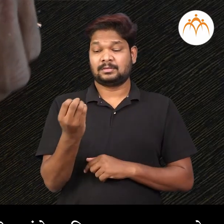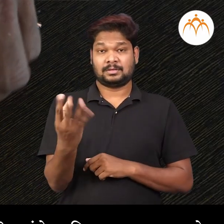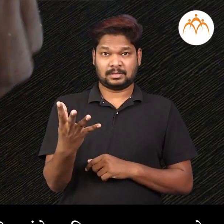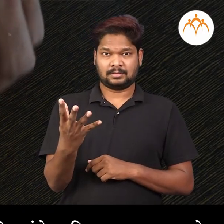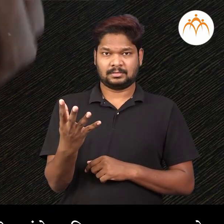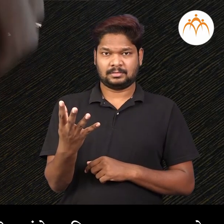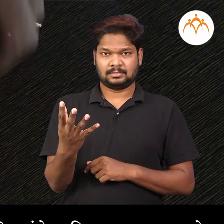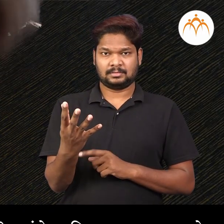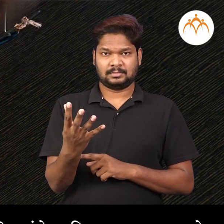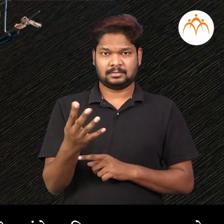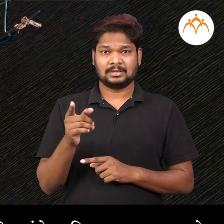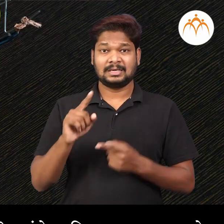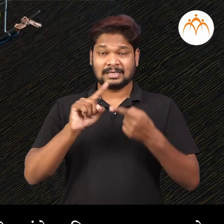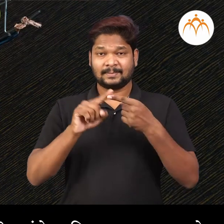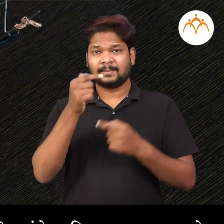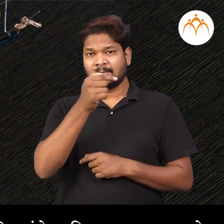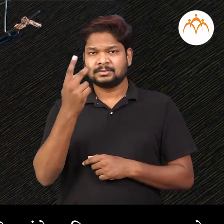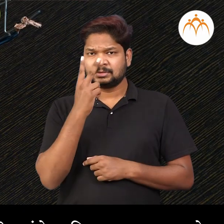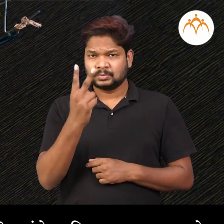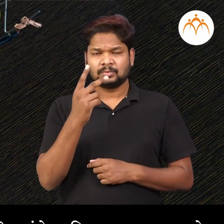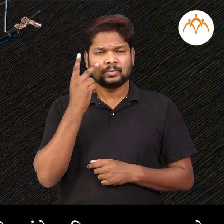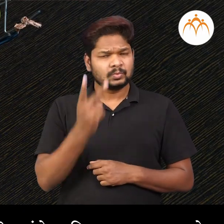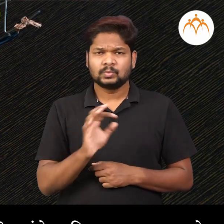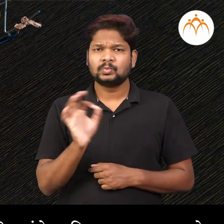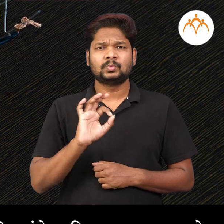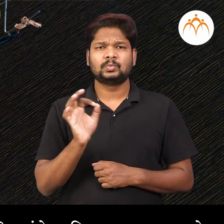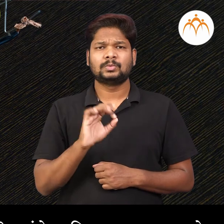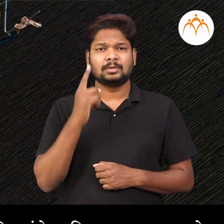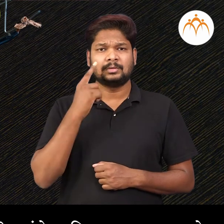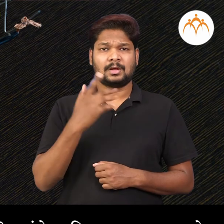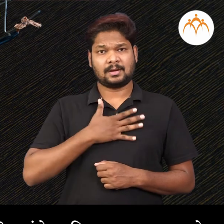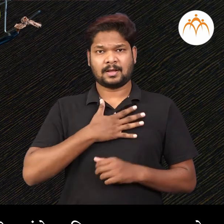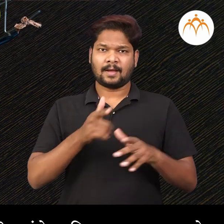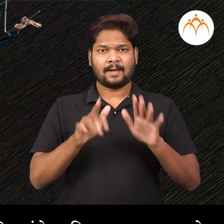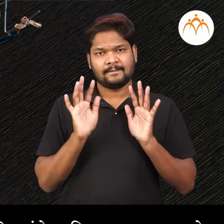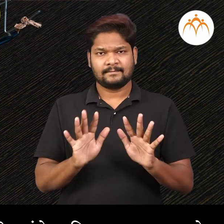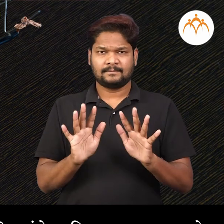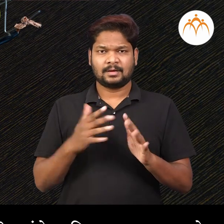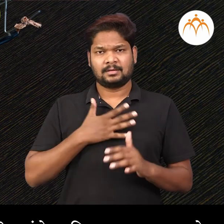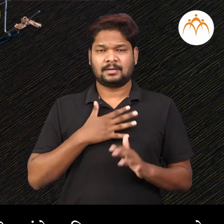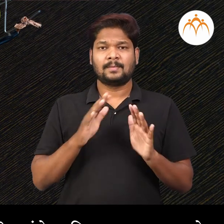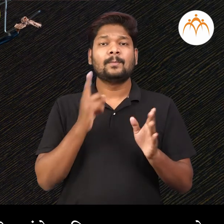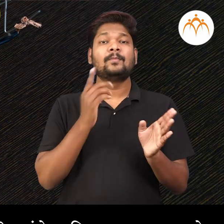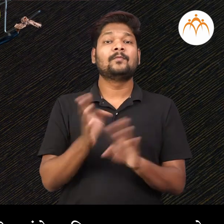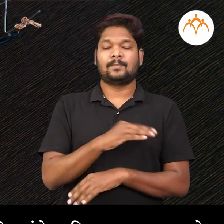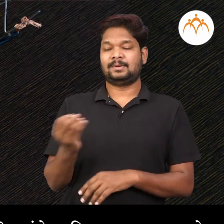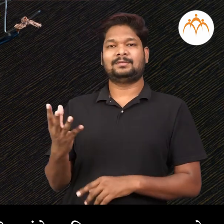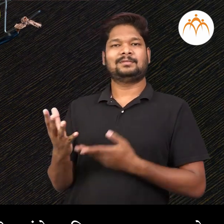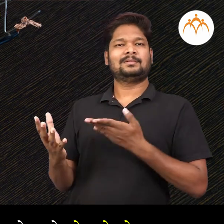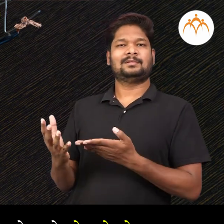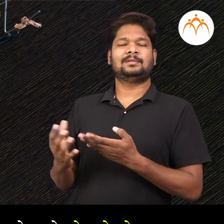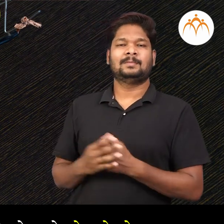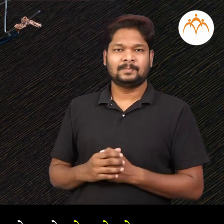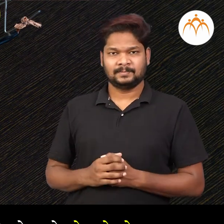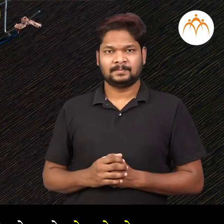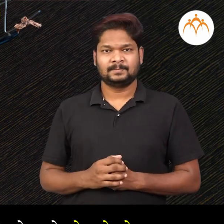इलेक्ट्रॉनिक नसले तरी अस्तित्व सकते हैं